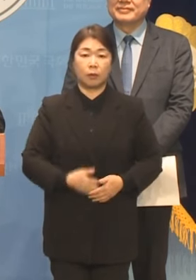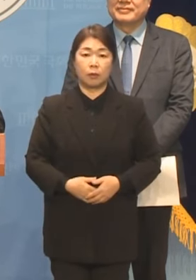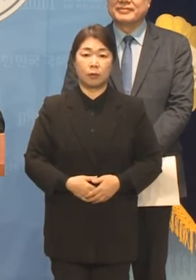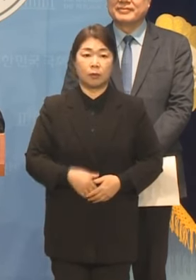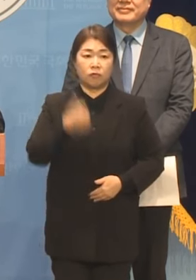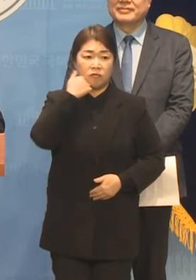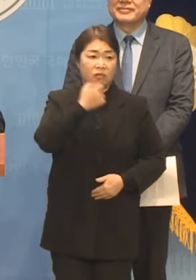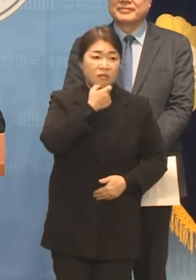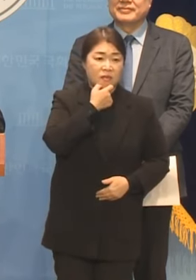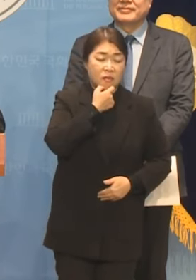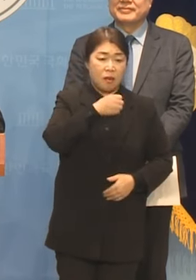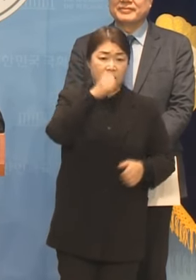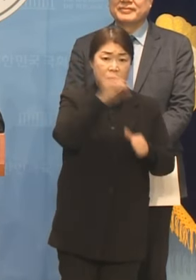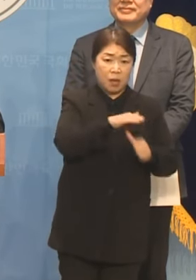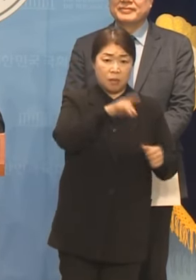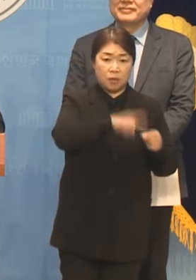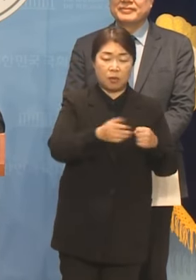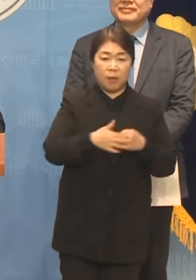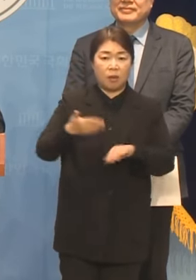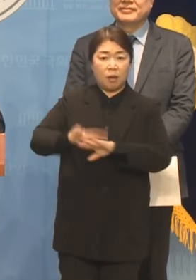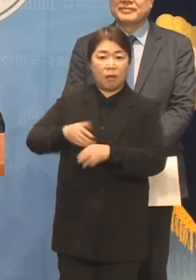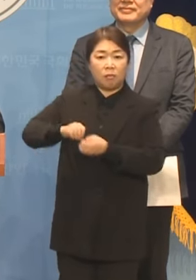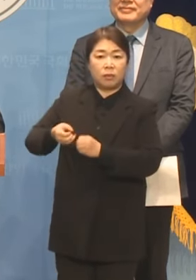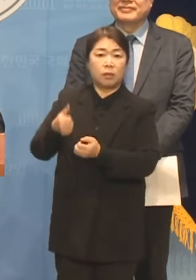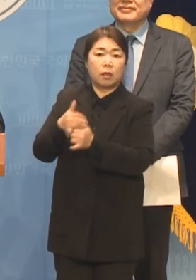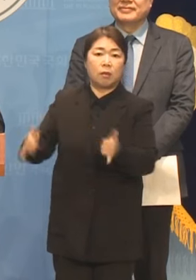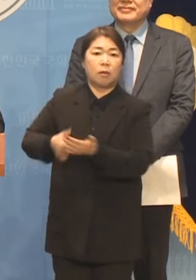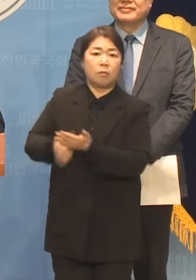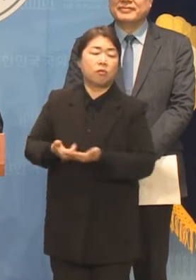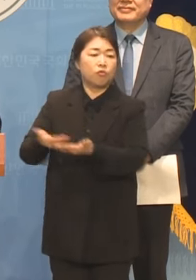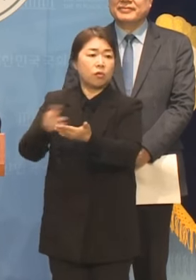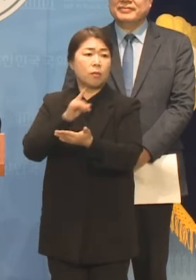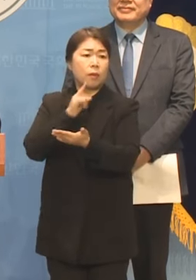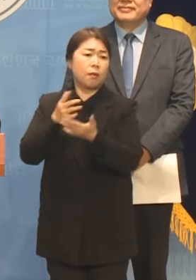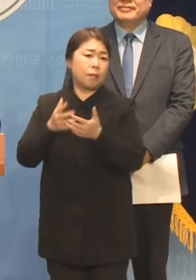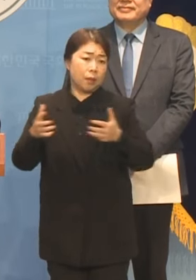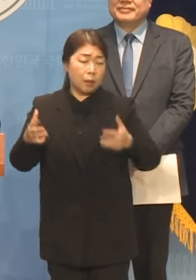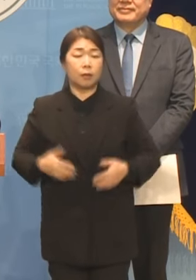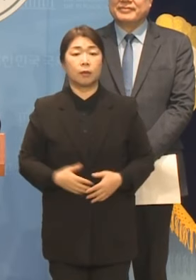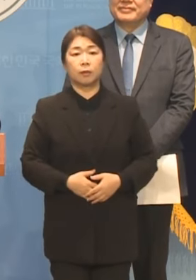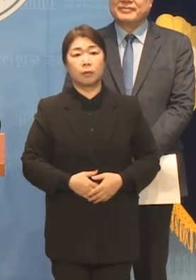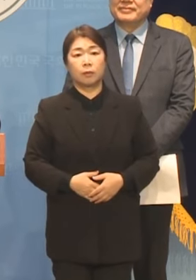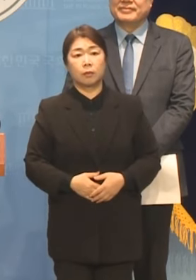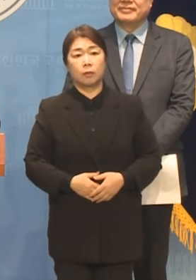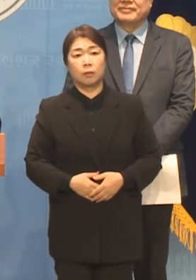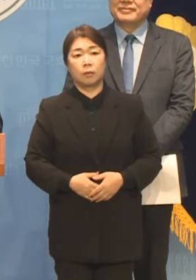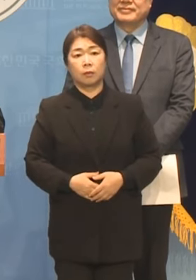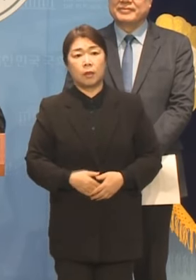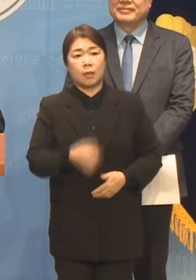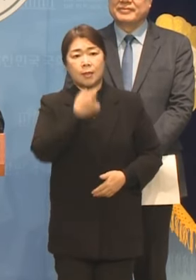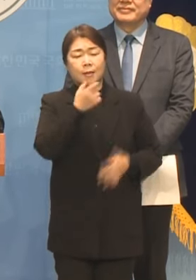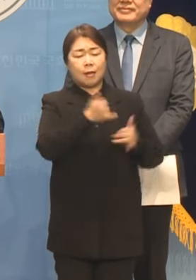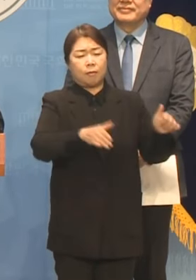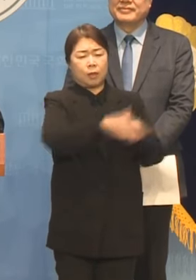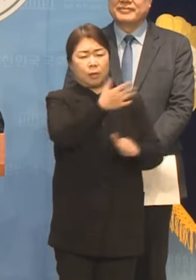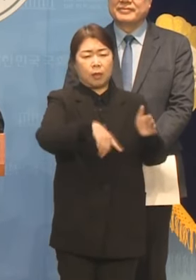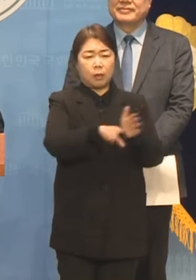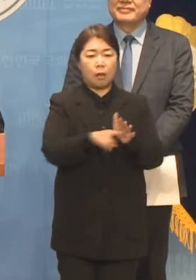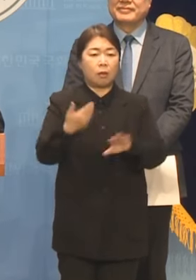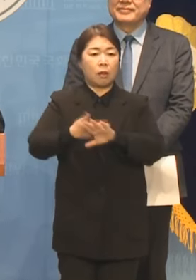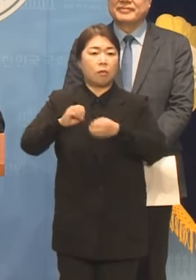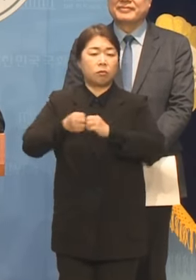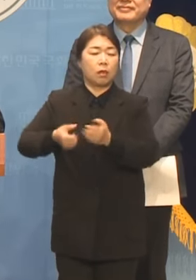대선이라는 후보를 찍었다는 사람들이 많습니다 그러한 비호감 선거와 정치가 지금까지